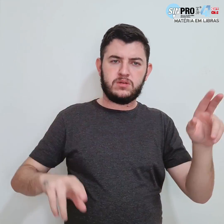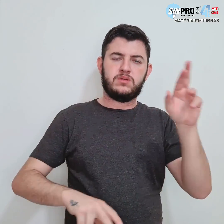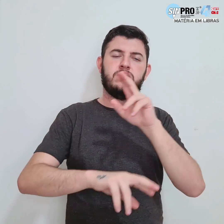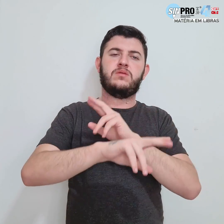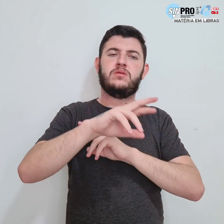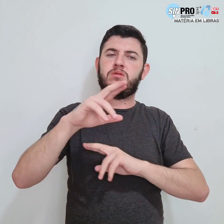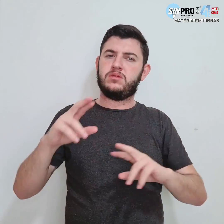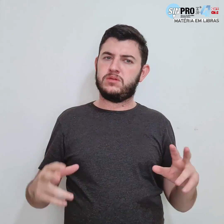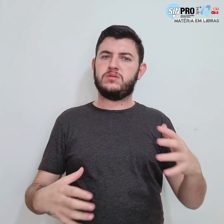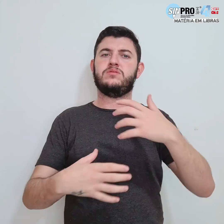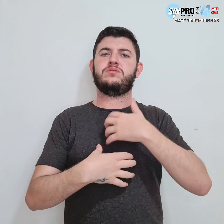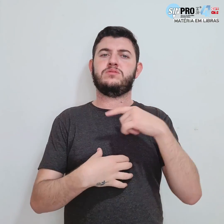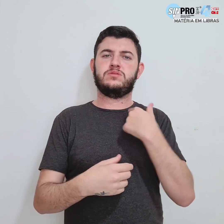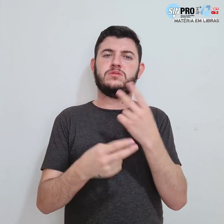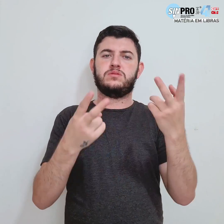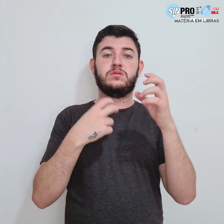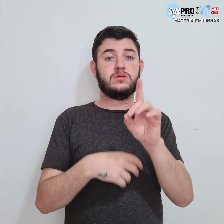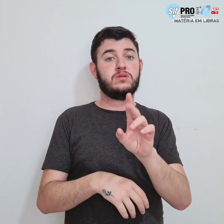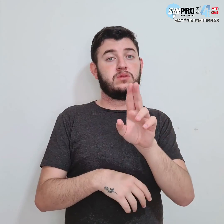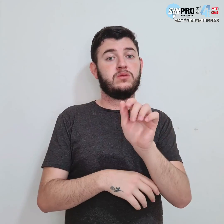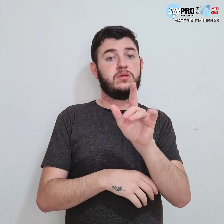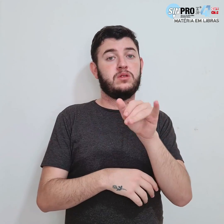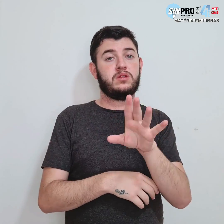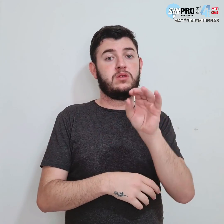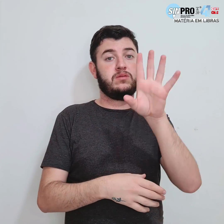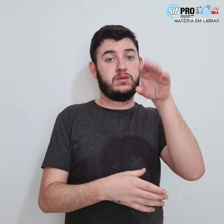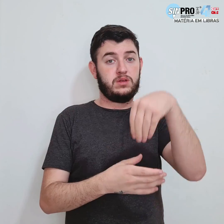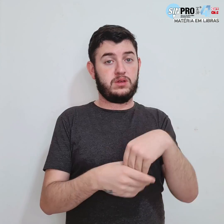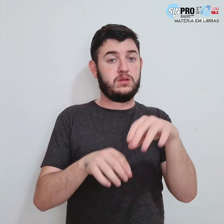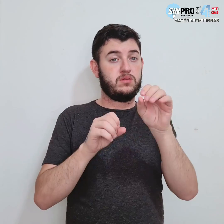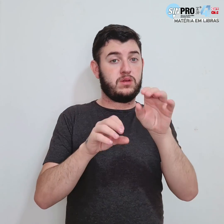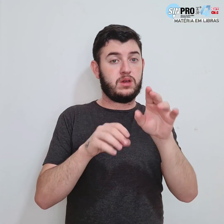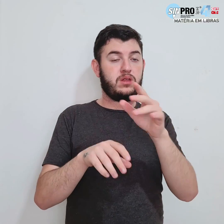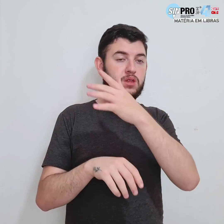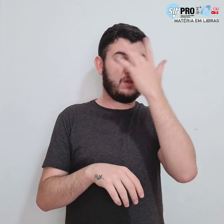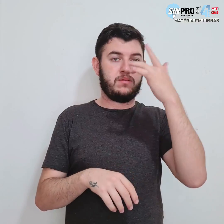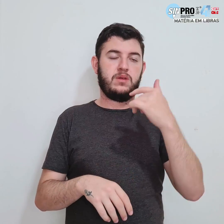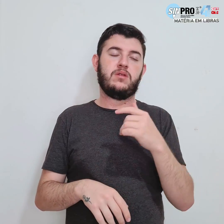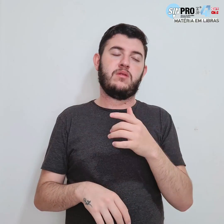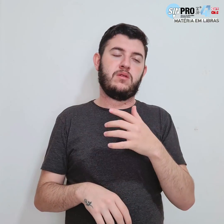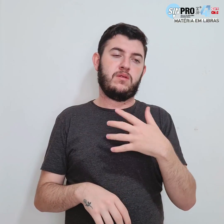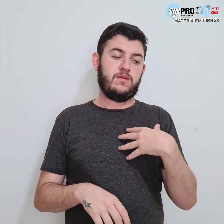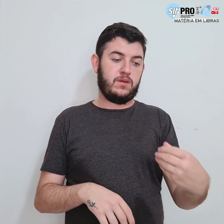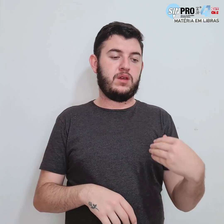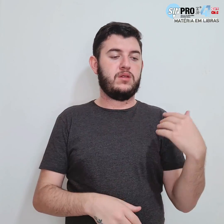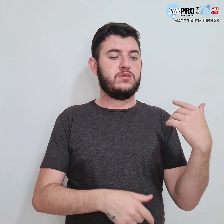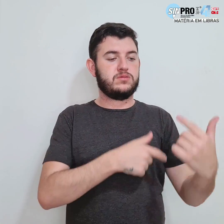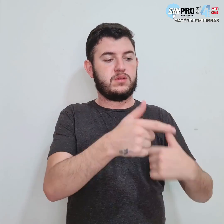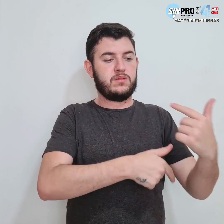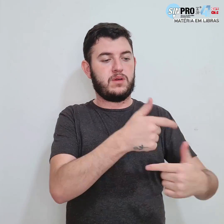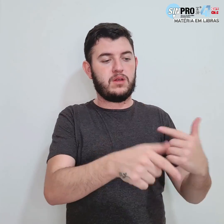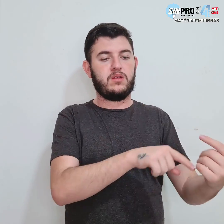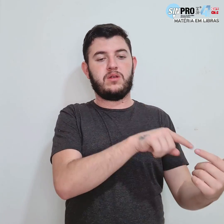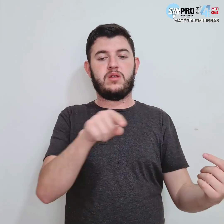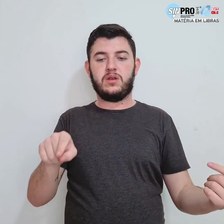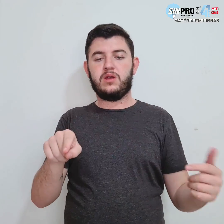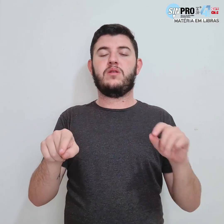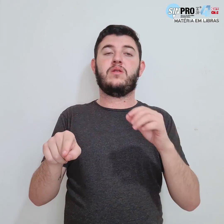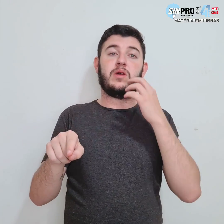diversas formas com que a gente observa esse dualismo educacional entre uma educação ofertada aos filhos da classe trabalhadora para a